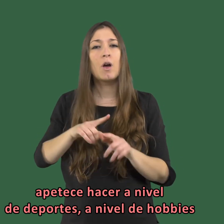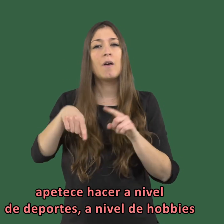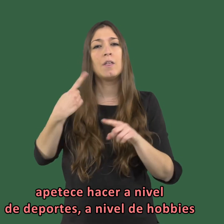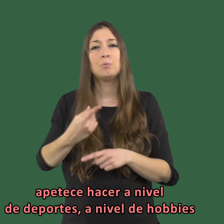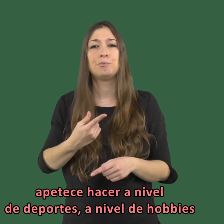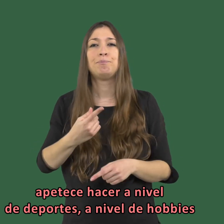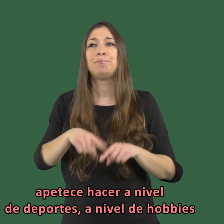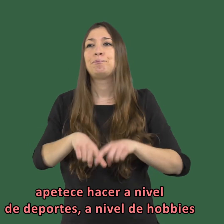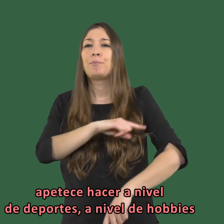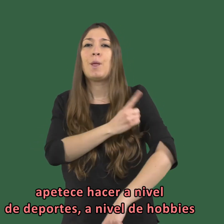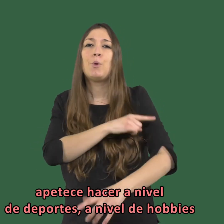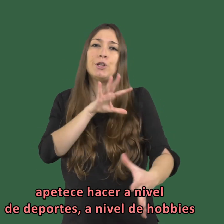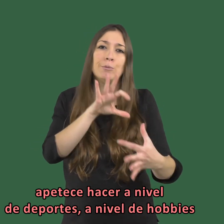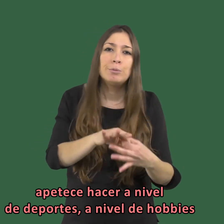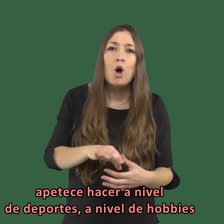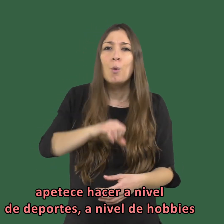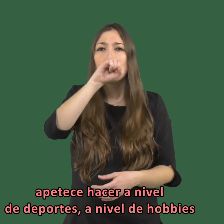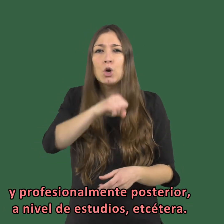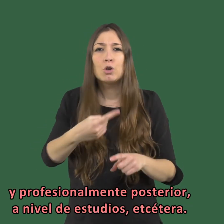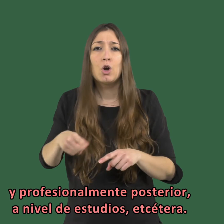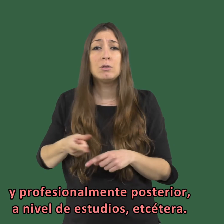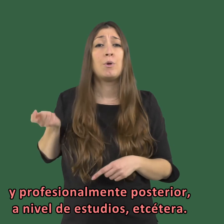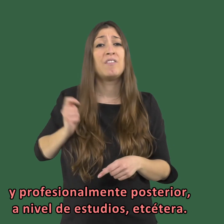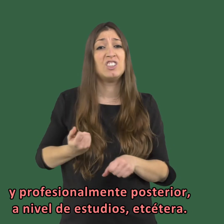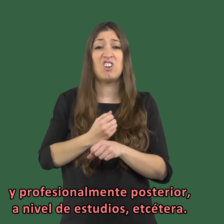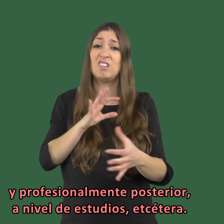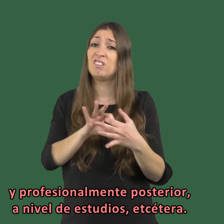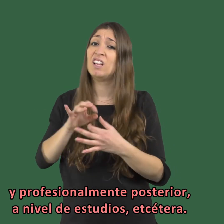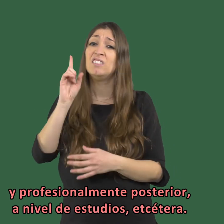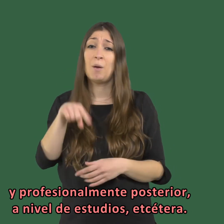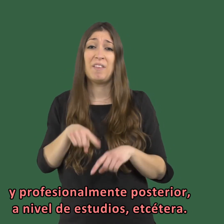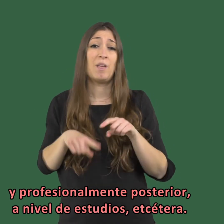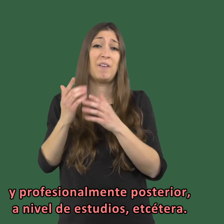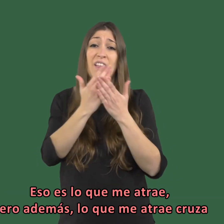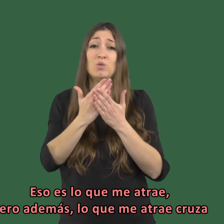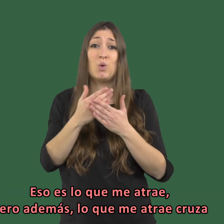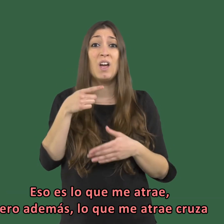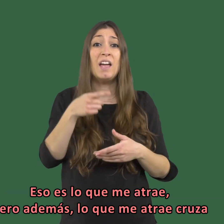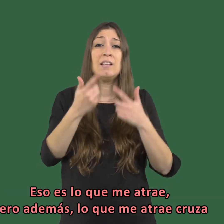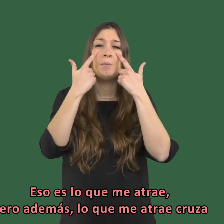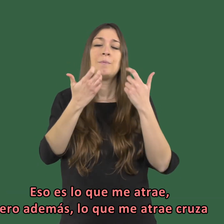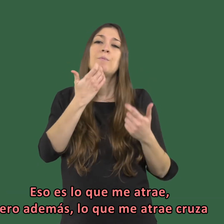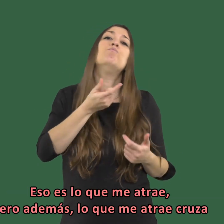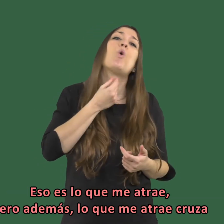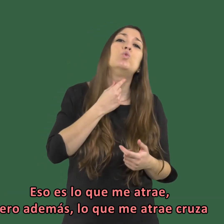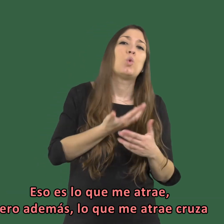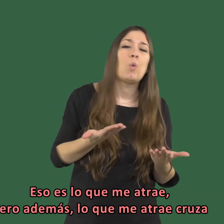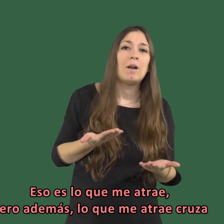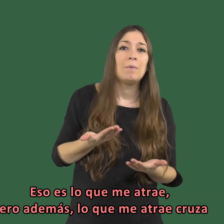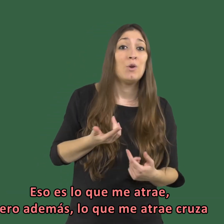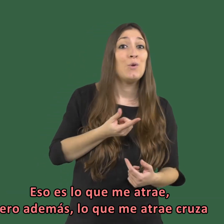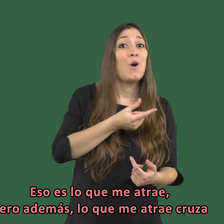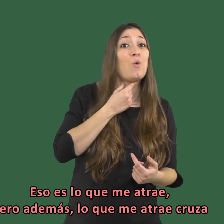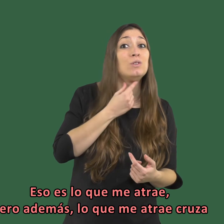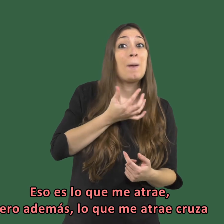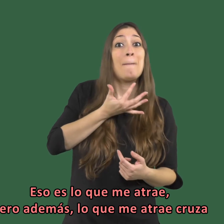hacer a nivel de deportes, a nivel de hobbies y profesionalmente posterior, ¿no? A nivel de estudios y demás. Eso es lo que me atrae. Pero es que luego además lo